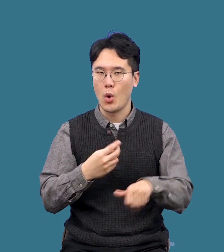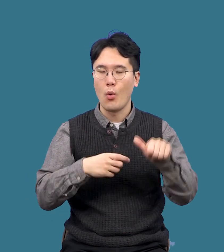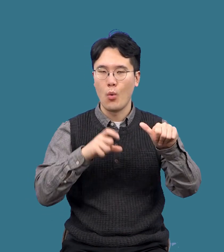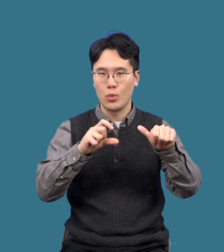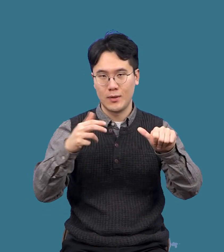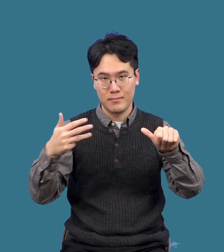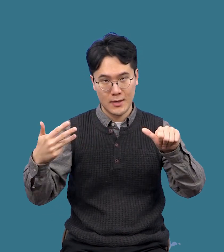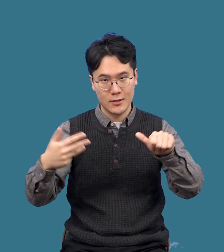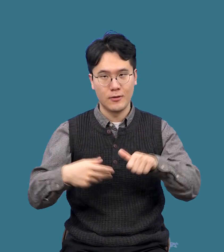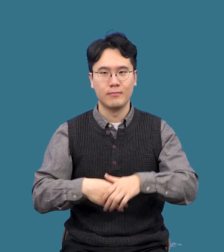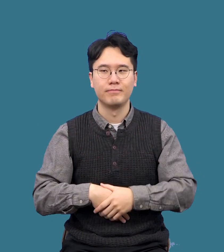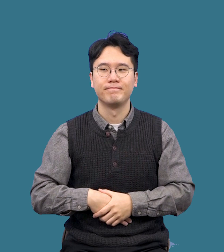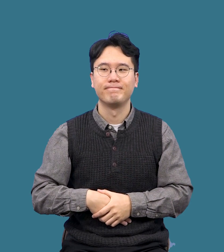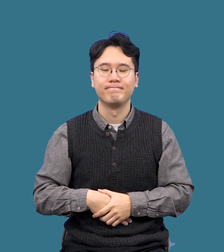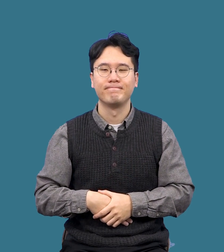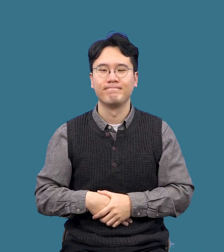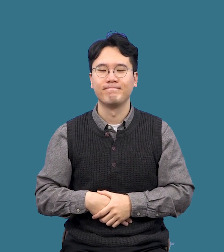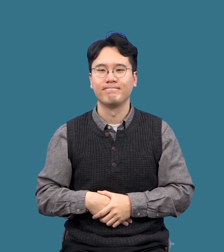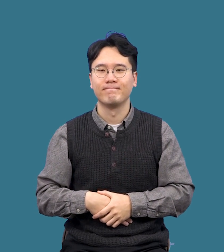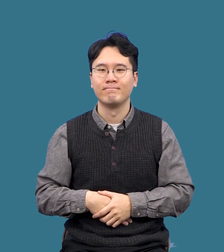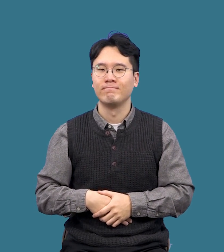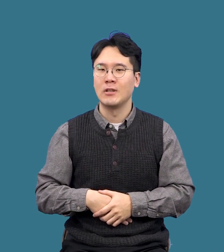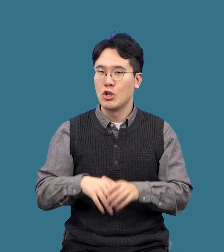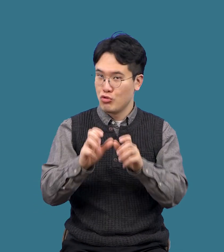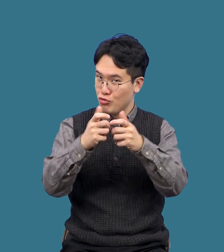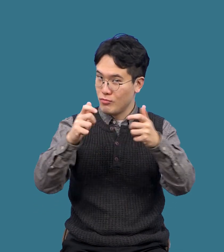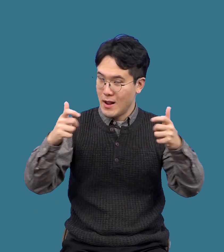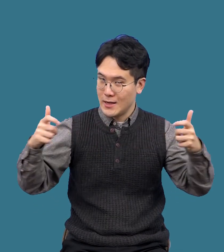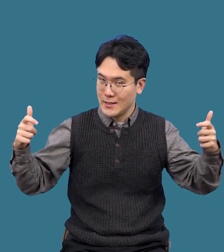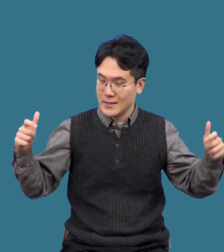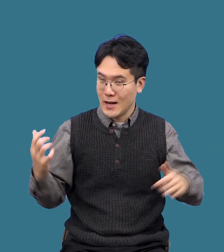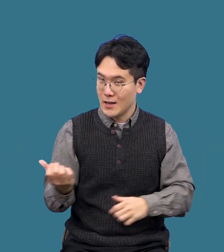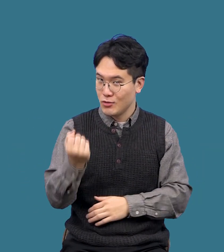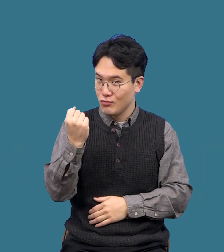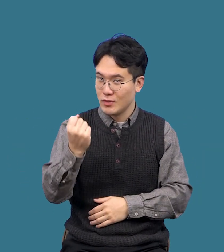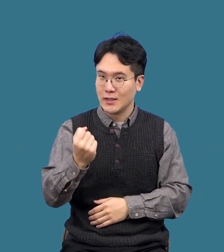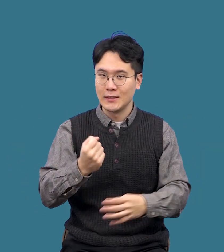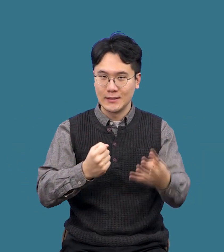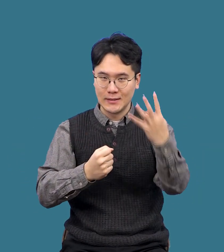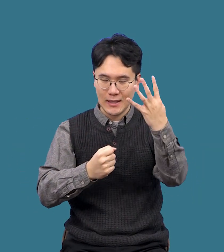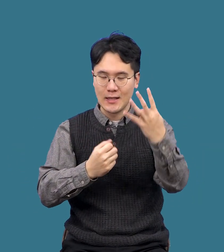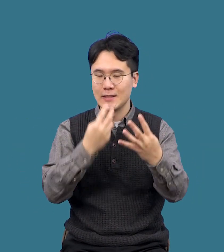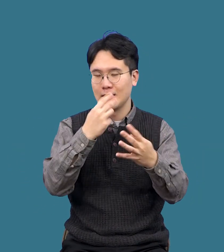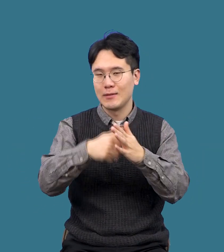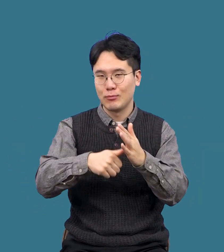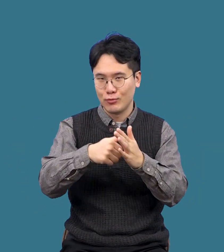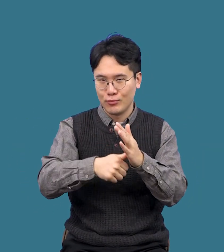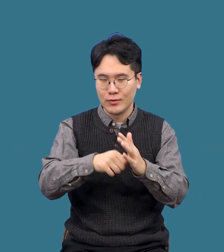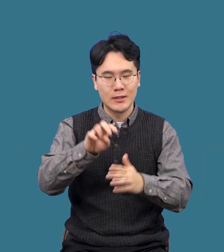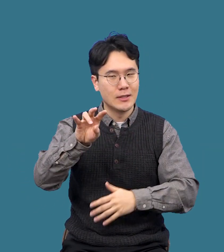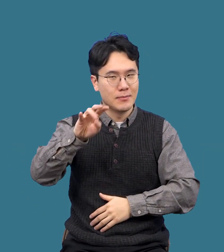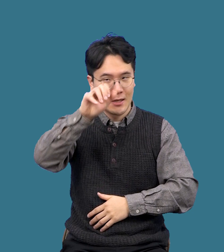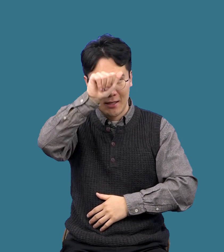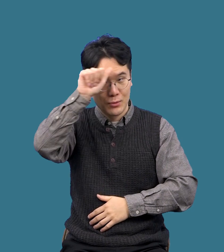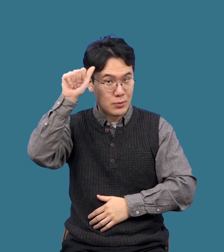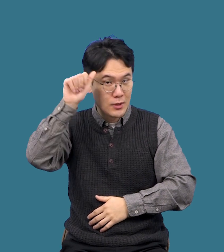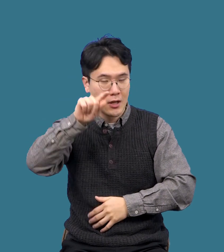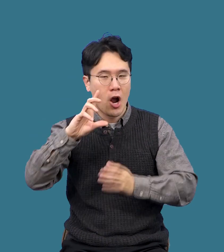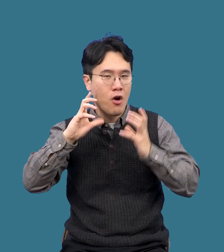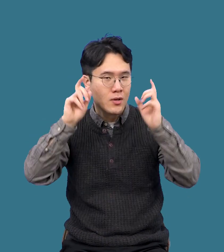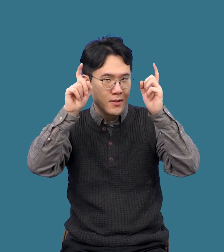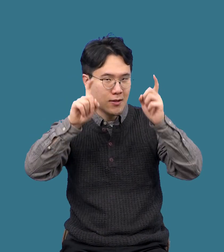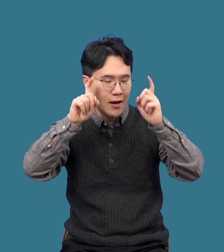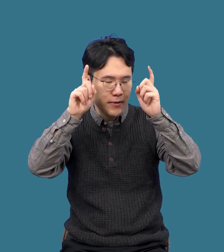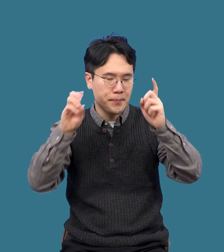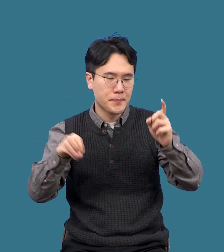8절. 자, 다시 두루마리를 취하심에 네 생물 24 장로들이 그 어린 양 되시는